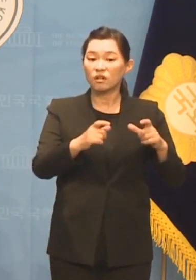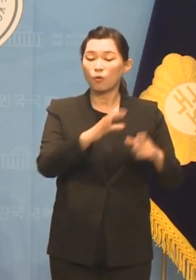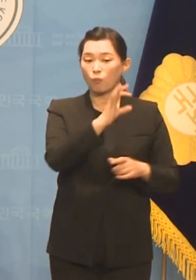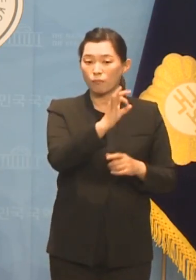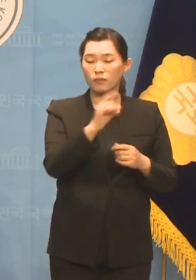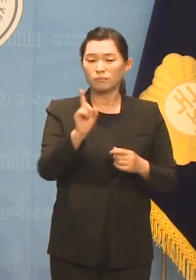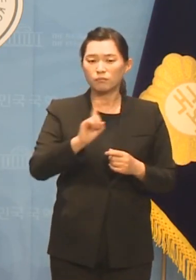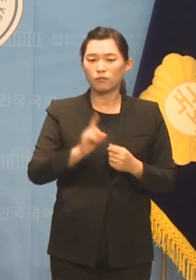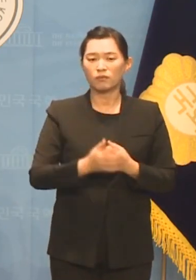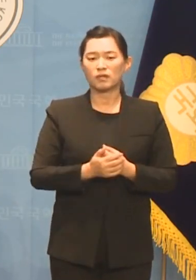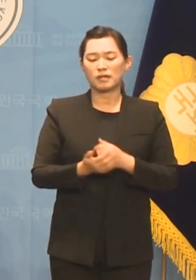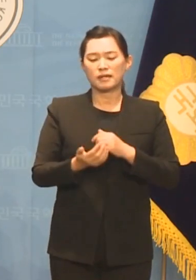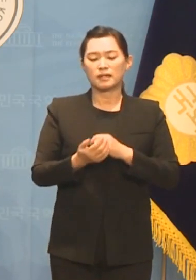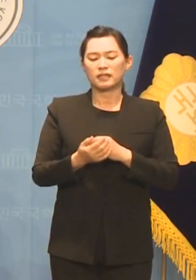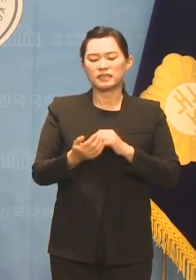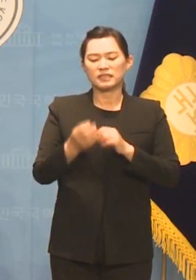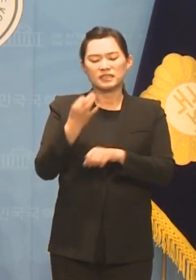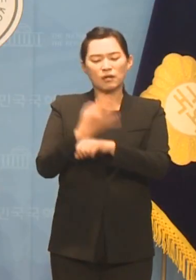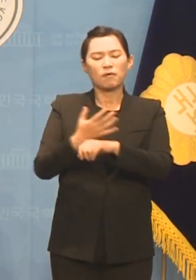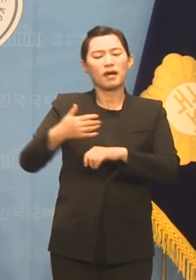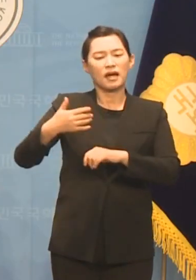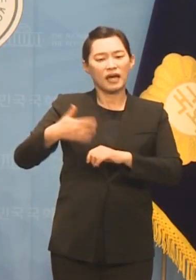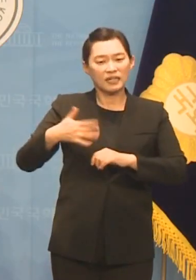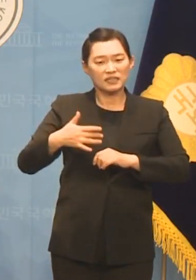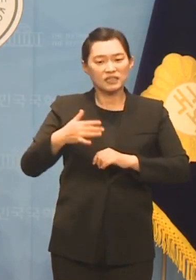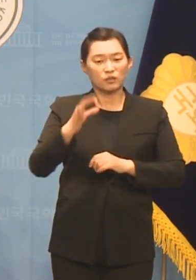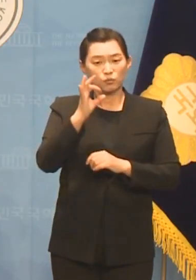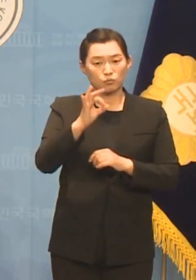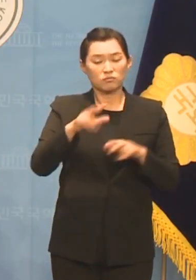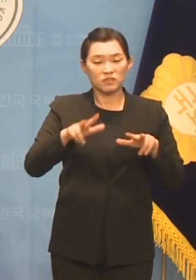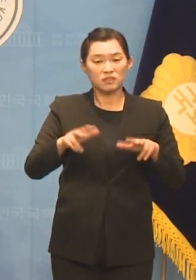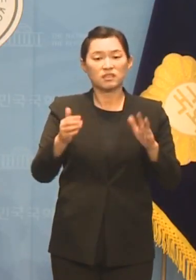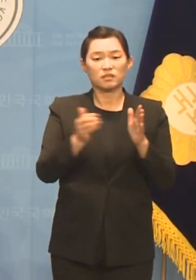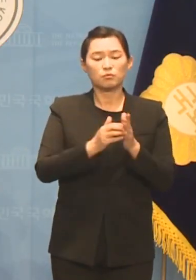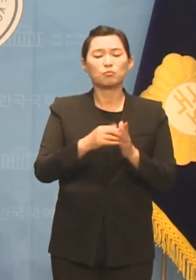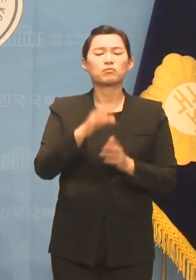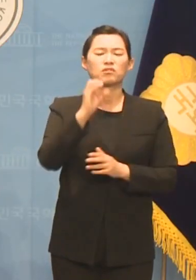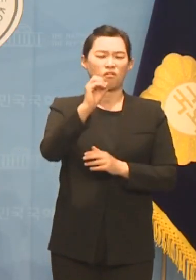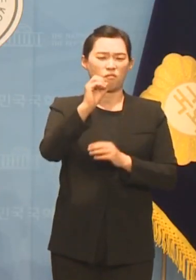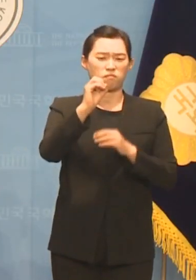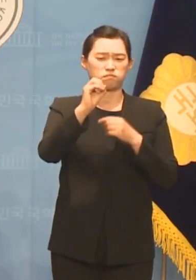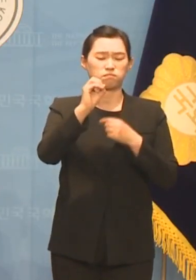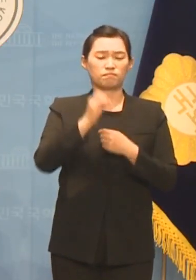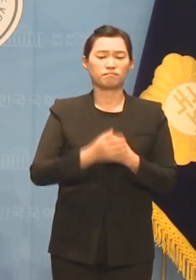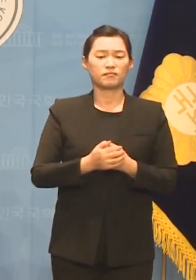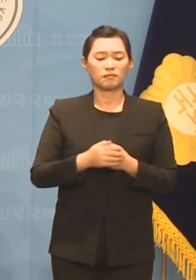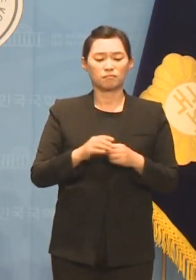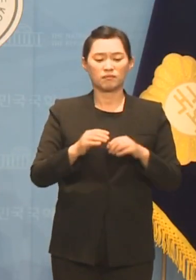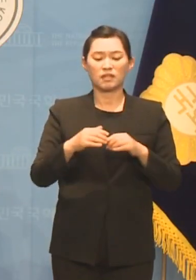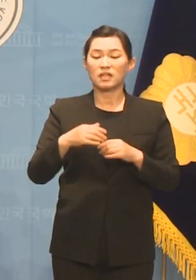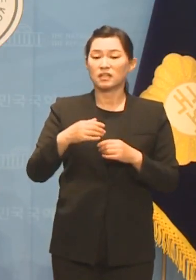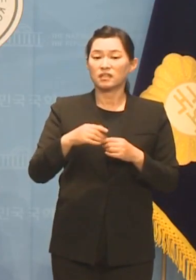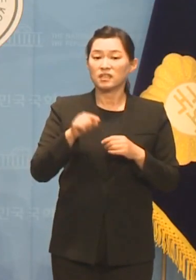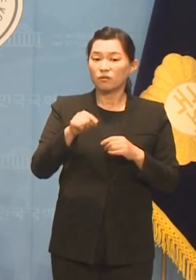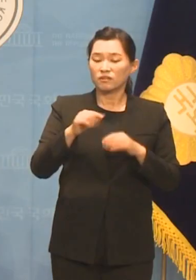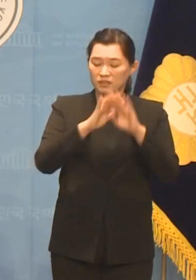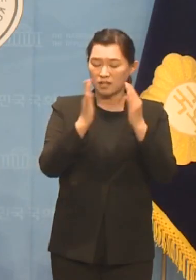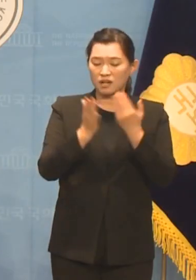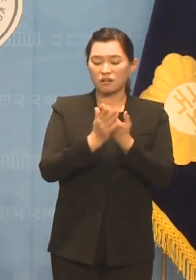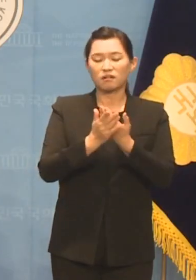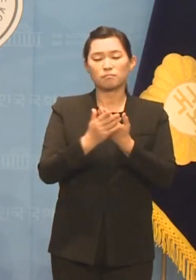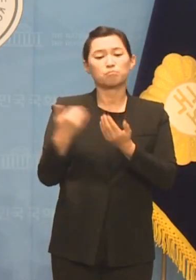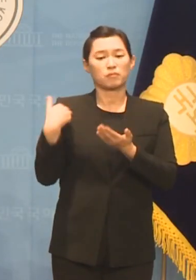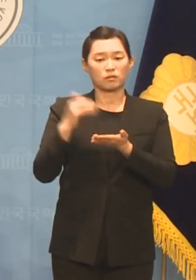낙전 즉 미사용 금액 수익은 현재까지도 0원이며 모든 미사용 예산은 지자체로